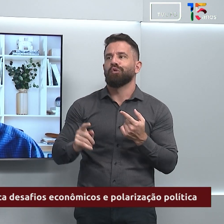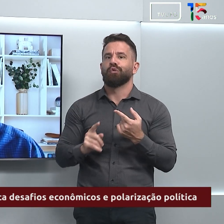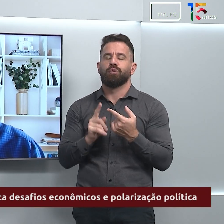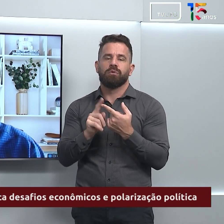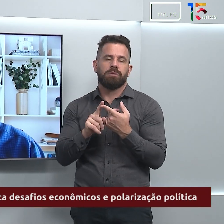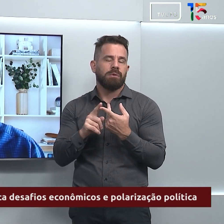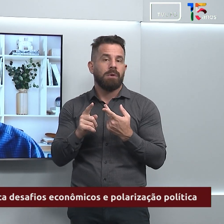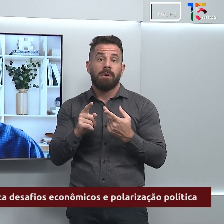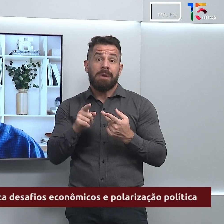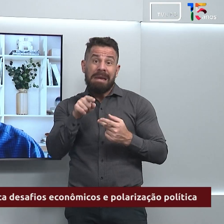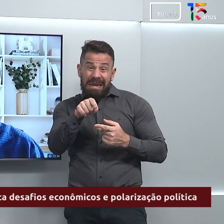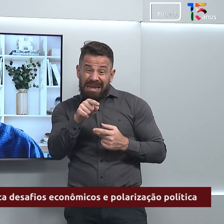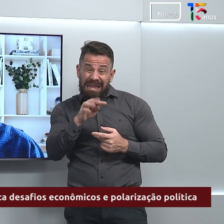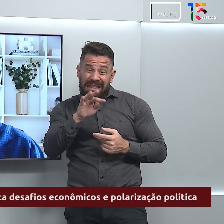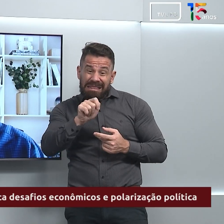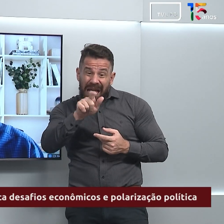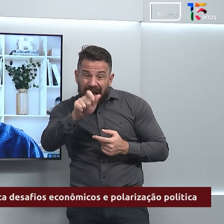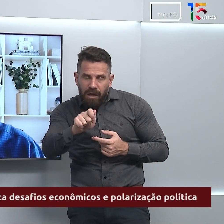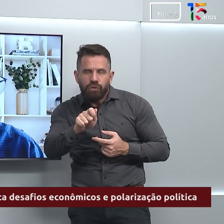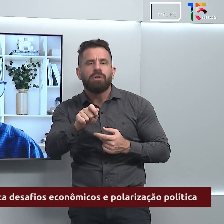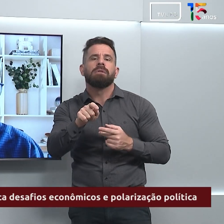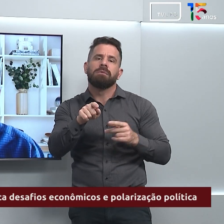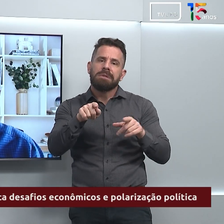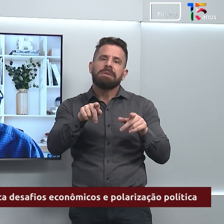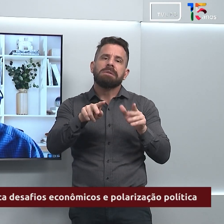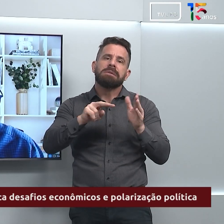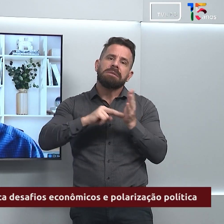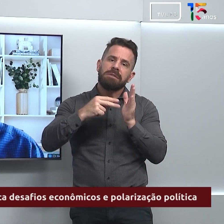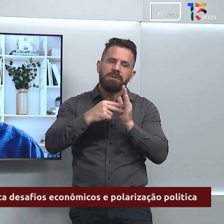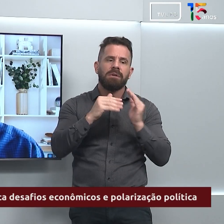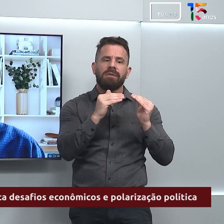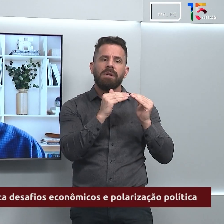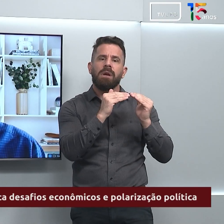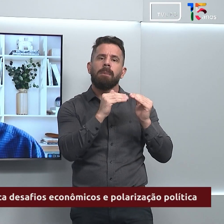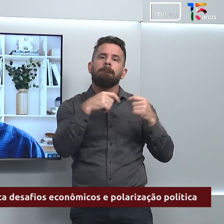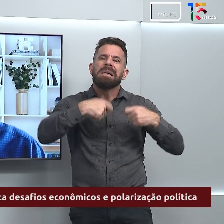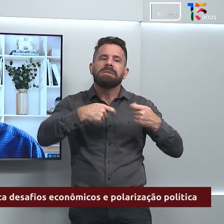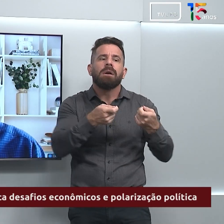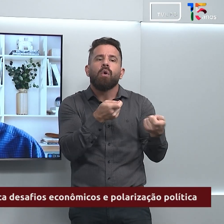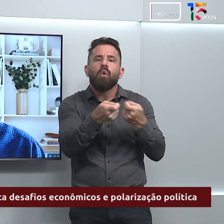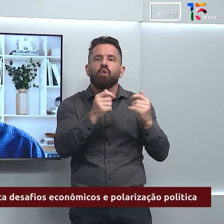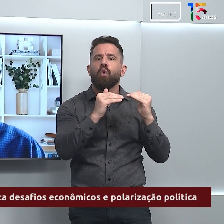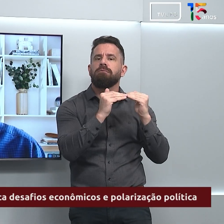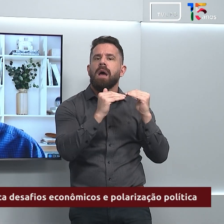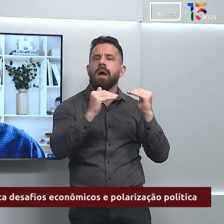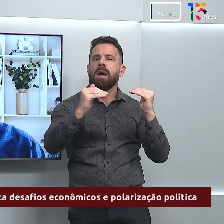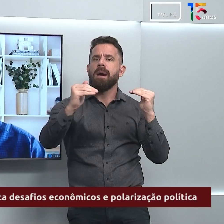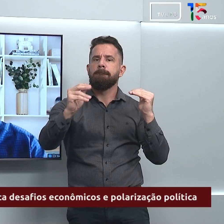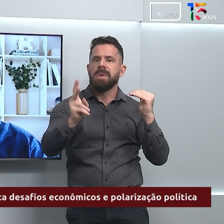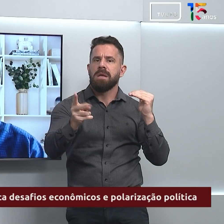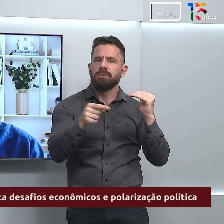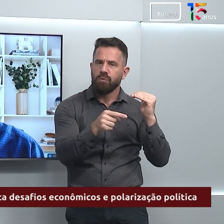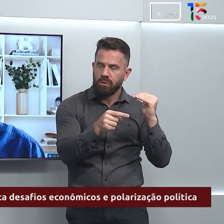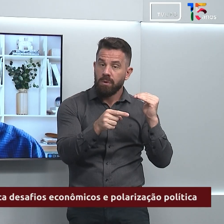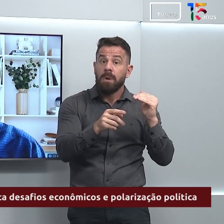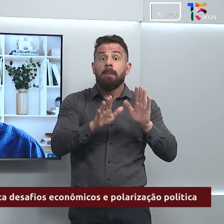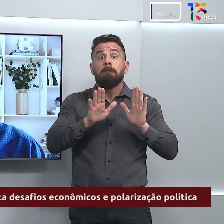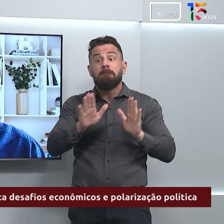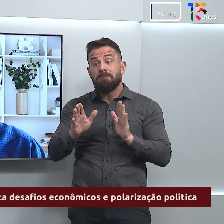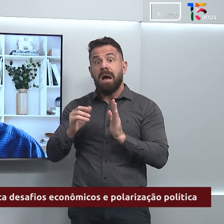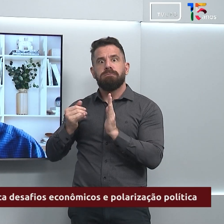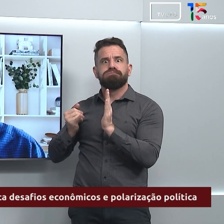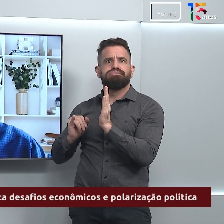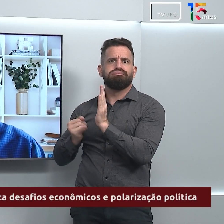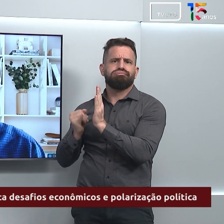para conter um processo inflacionário que está sob controle, né? Mas a própria elevação,